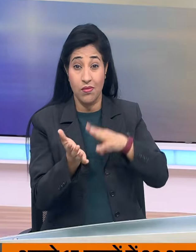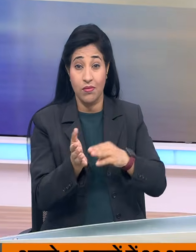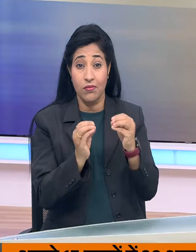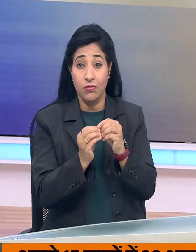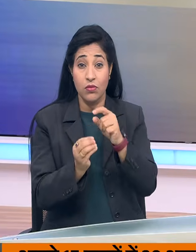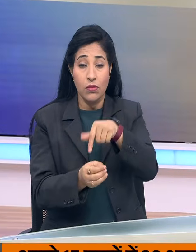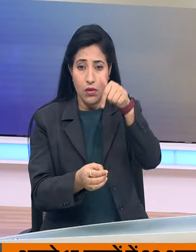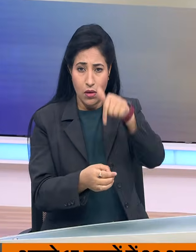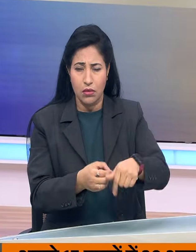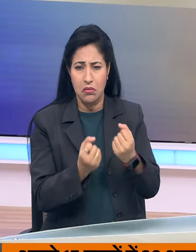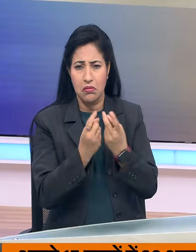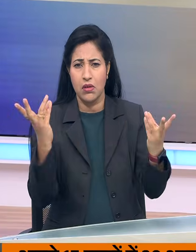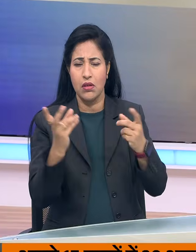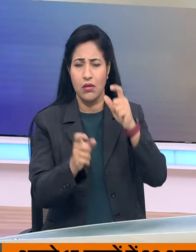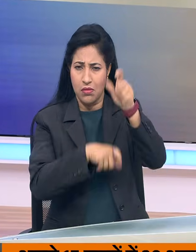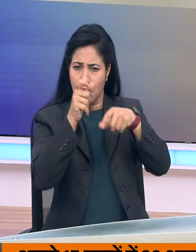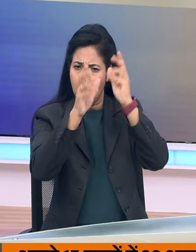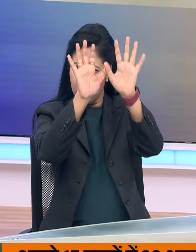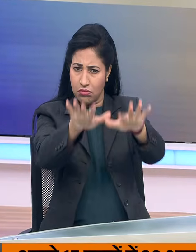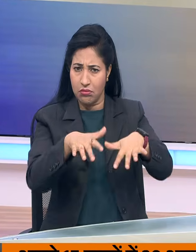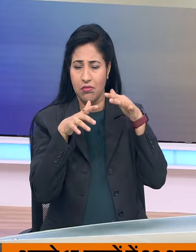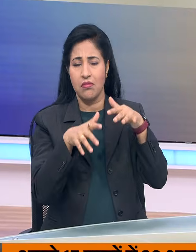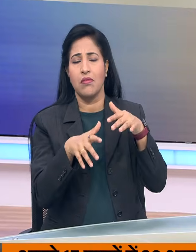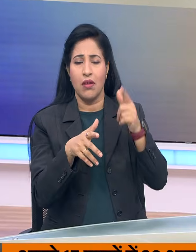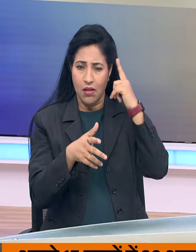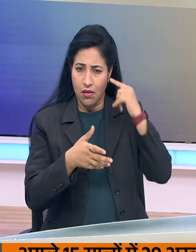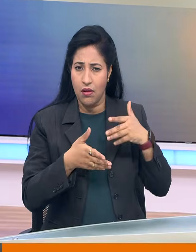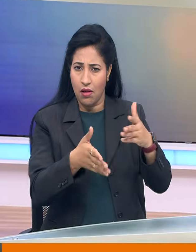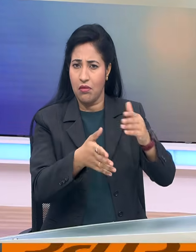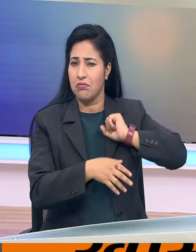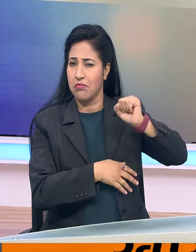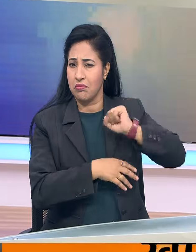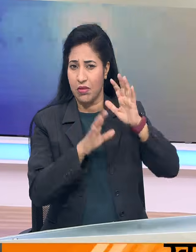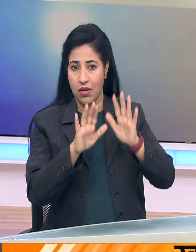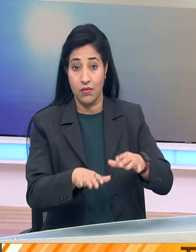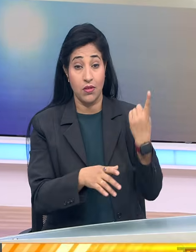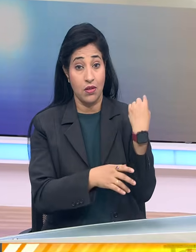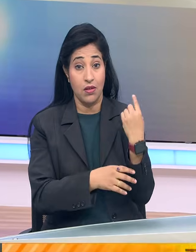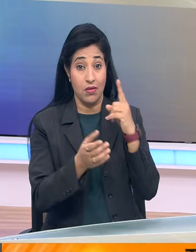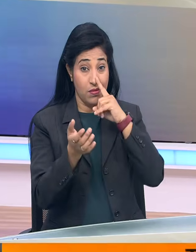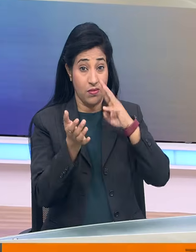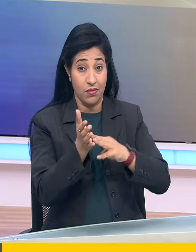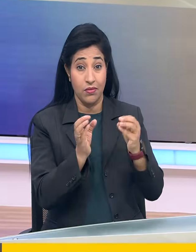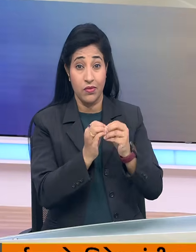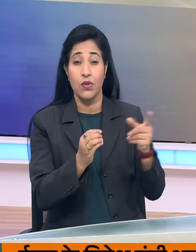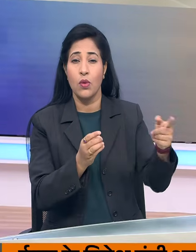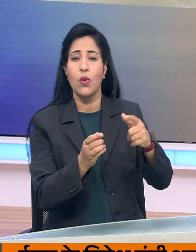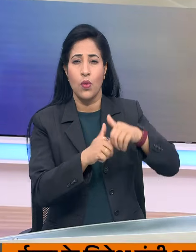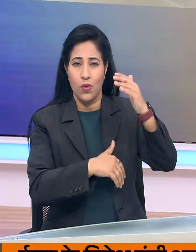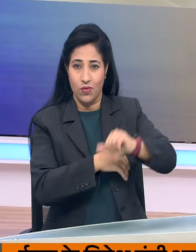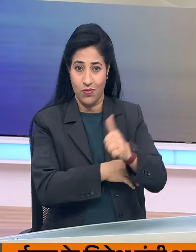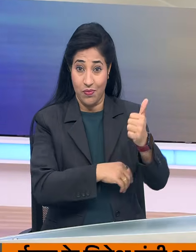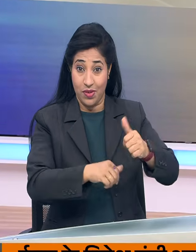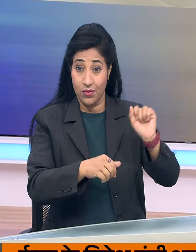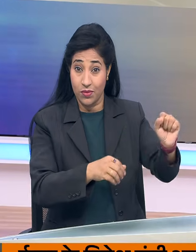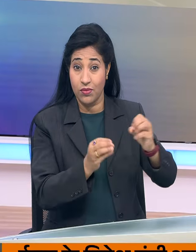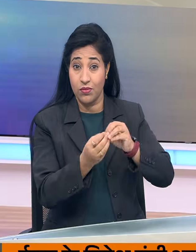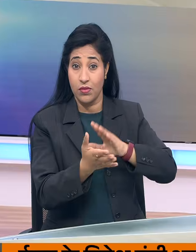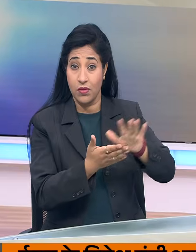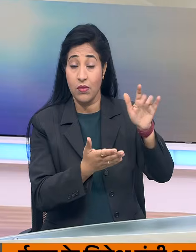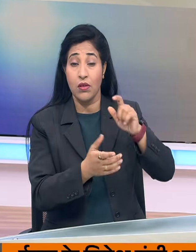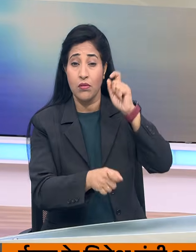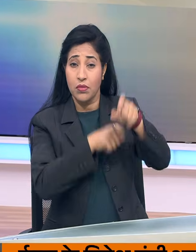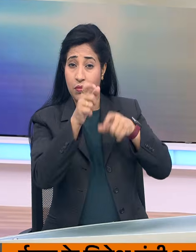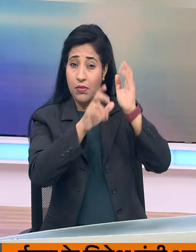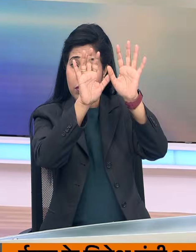बनर्जी आज कई जनसभाएं और रोड शो करेंगी। ममता बनर्जी ने कल अपने निर्वाचन क्षेत्र भवानीपुर में चुनावी सभा को संबोधित